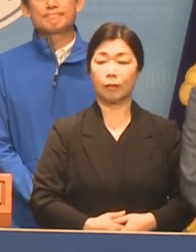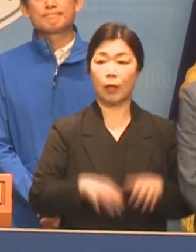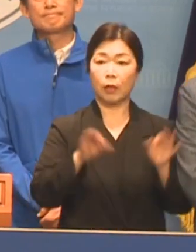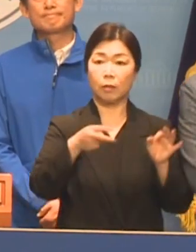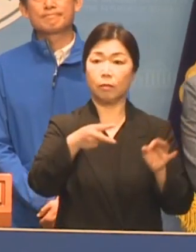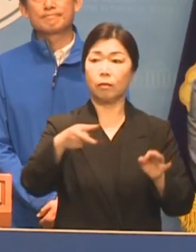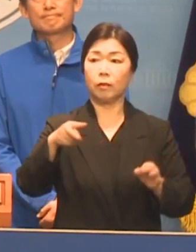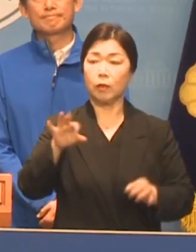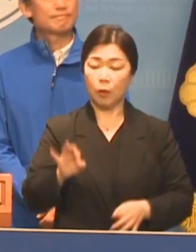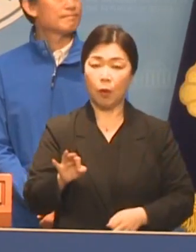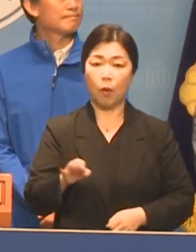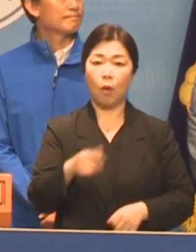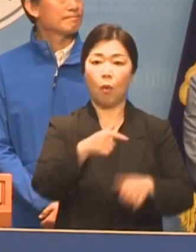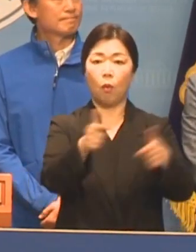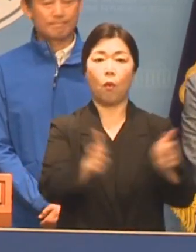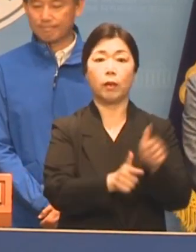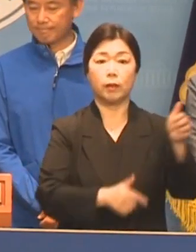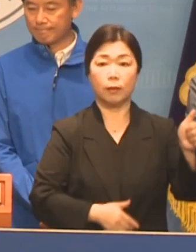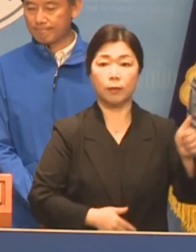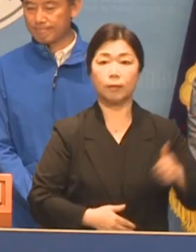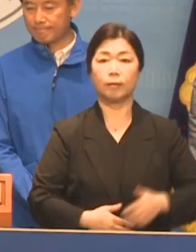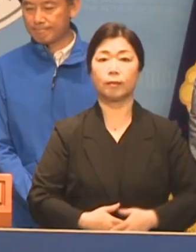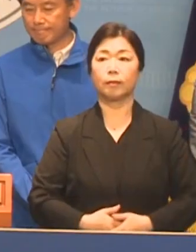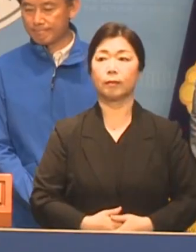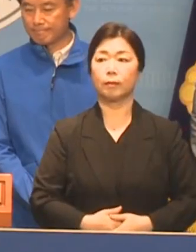김유성 과장입니다.